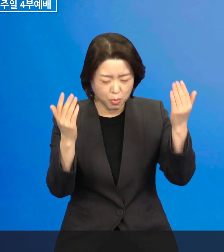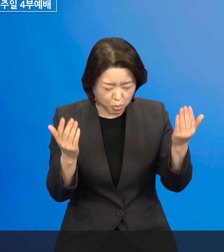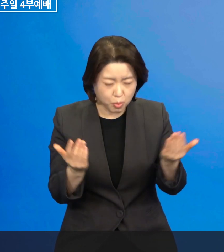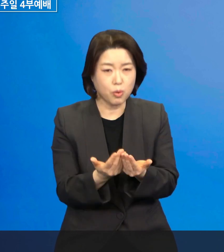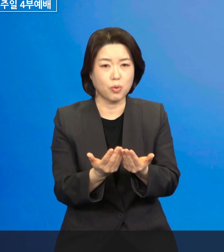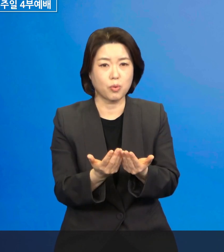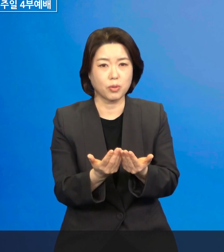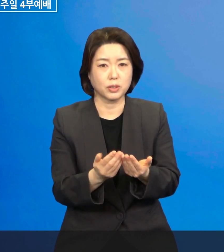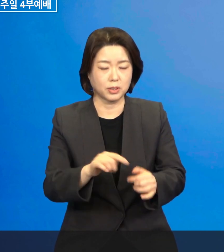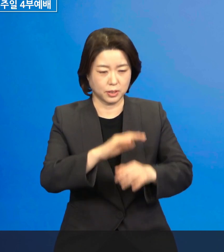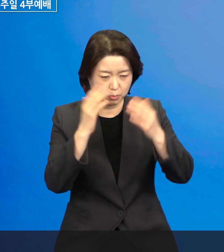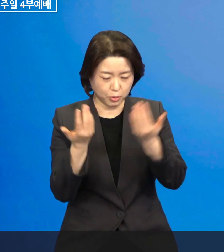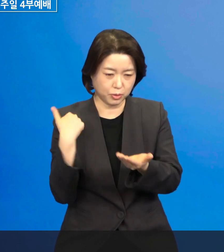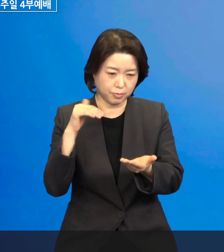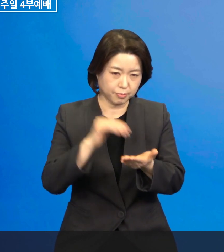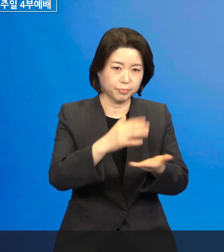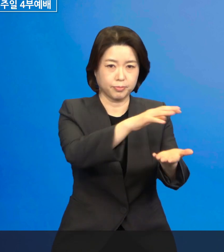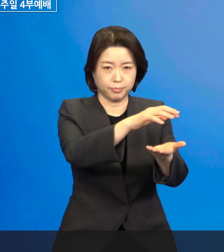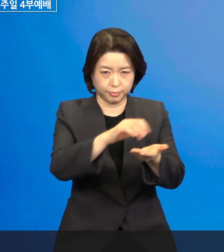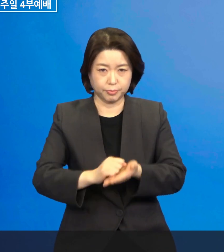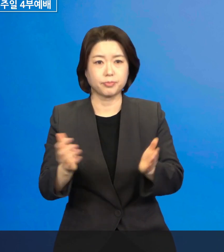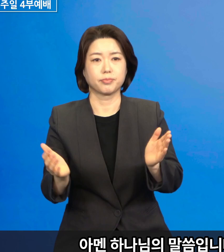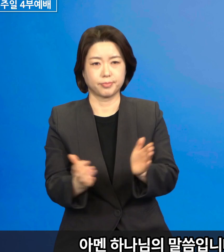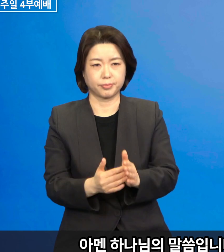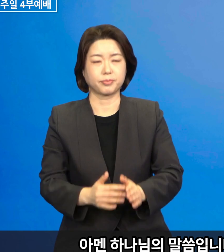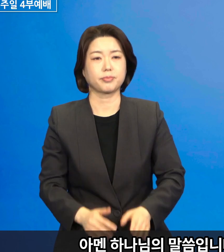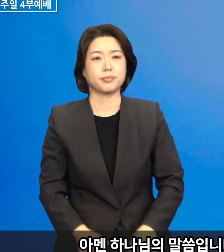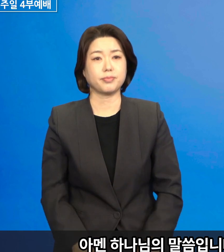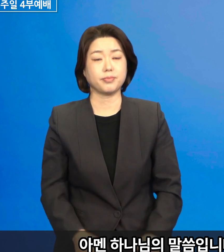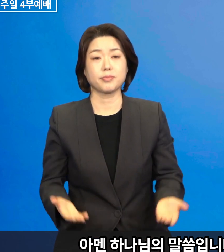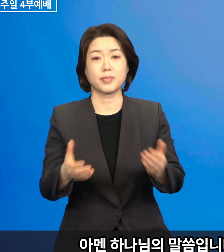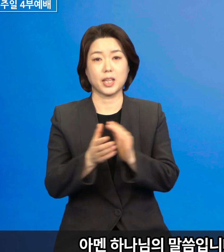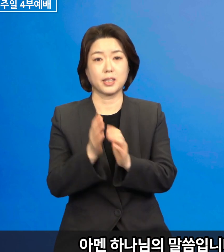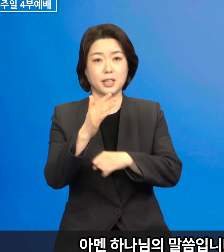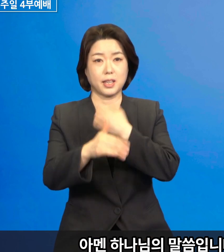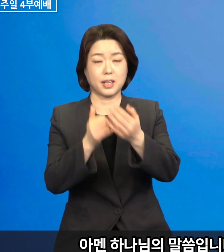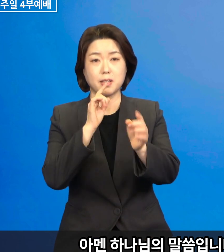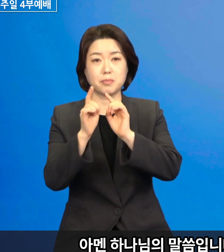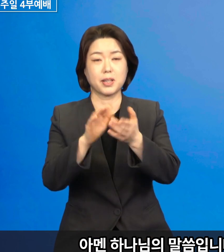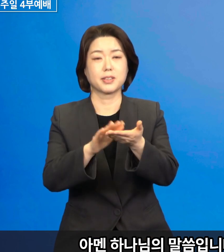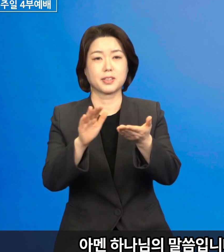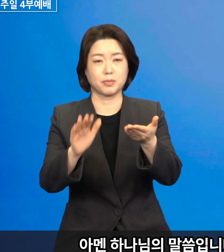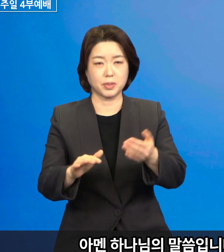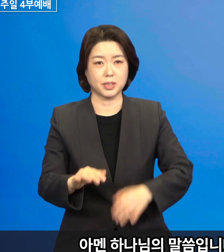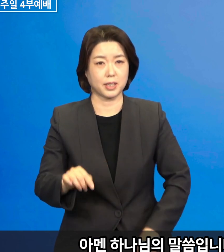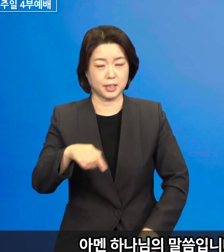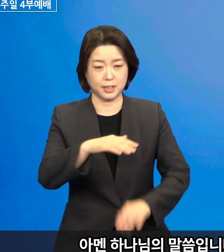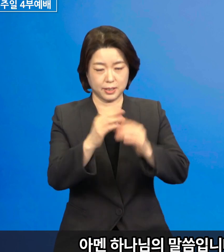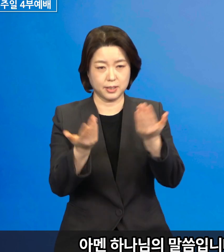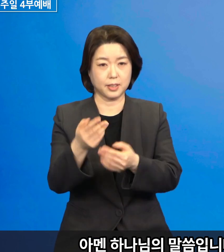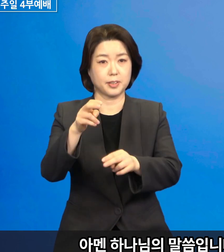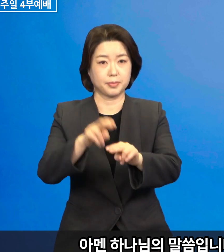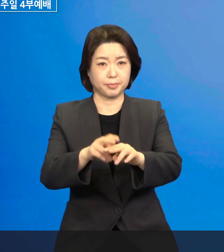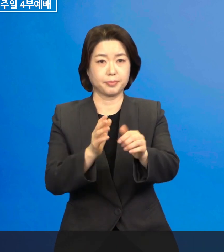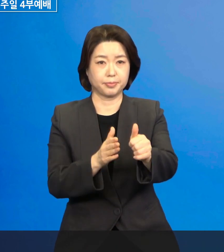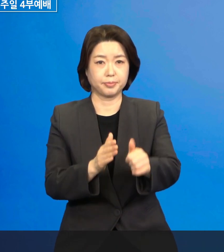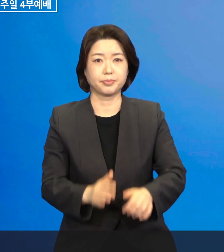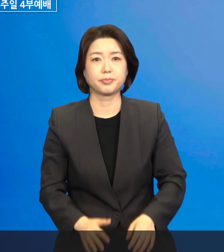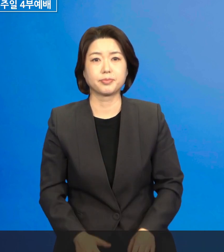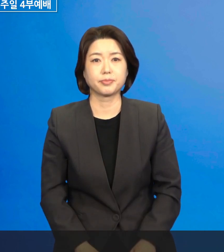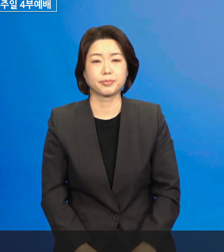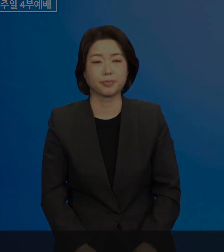이르기까지 그 모든 것을 되찾았다. 아멘. 하나님의 말씀입니다. 다 함께 자리에 앉겠습니다.